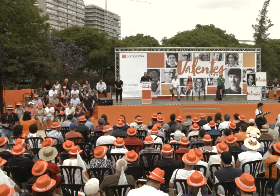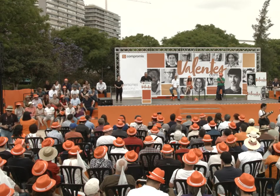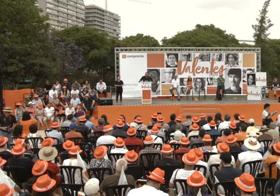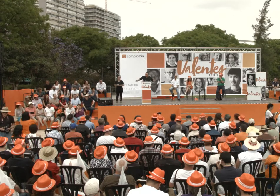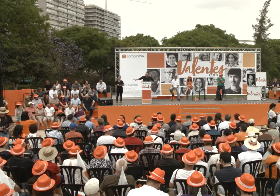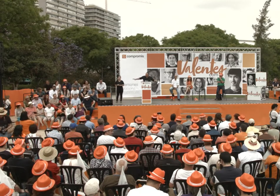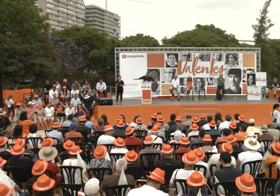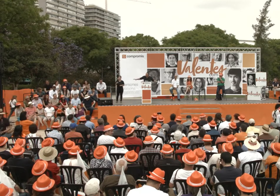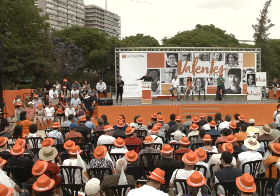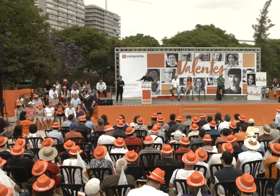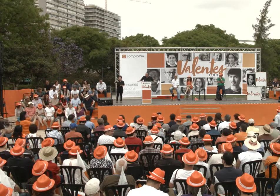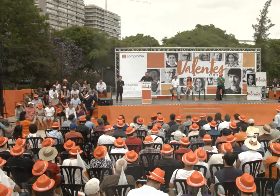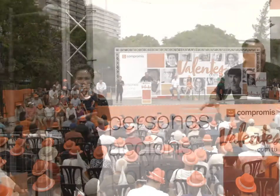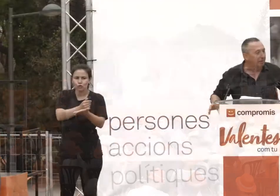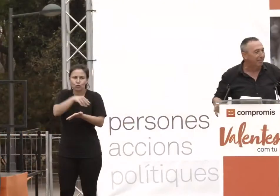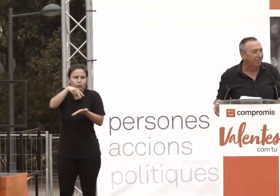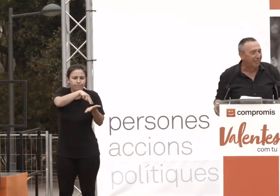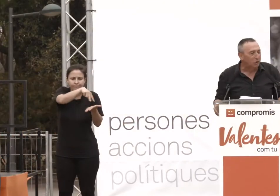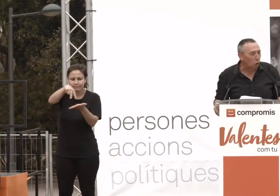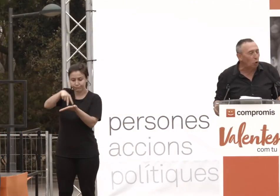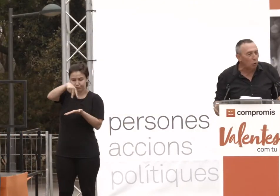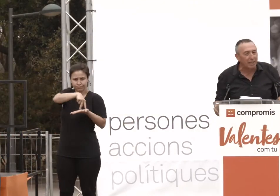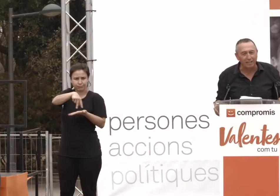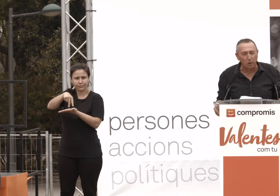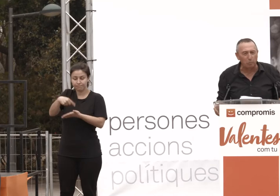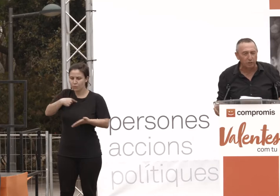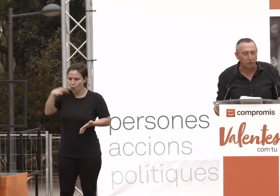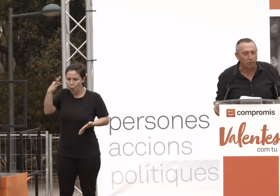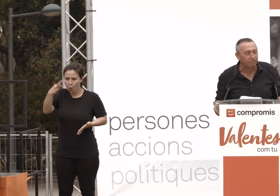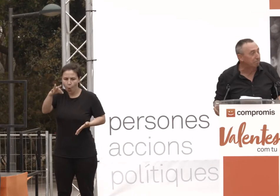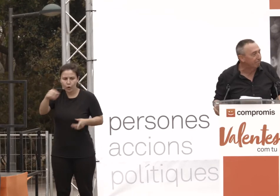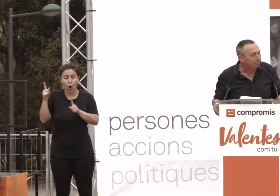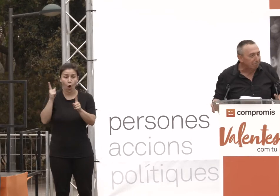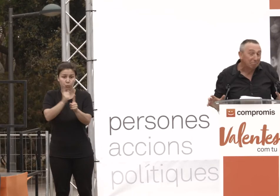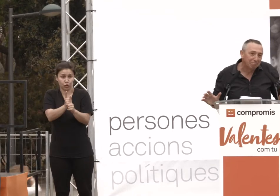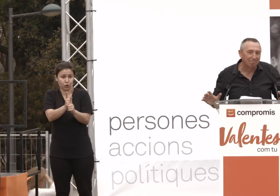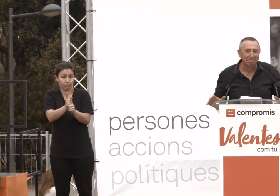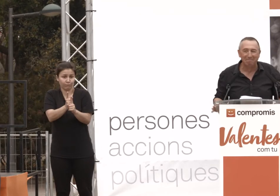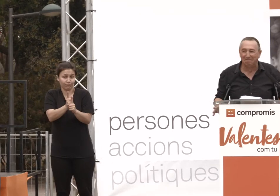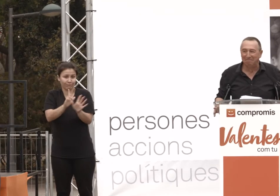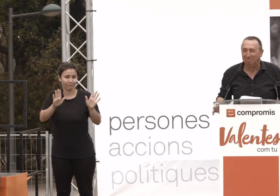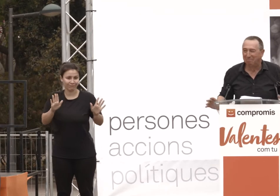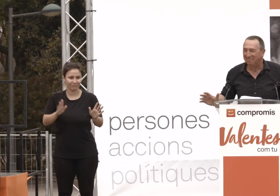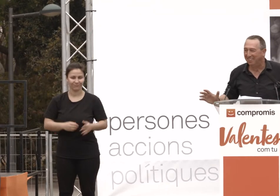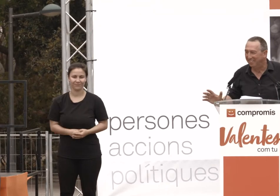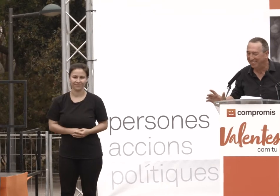Des que de tots els que estem ací dalt, sóc l'únic que està en l'oposició.